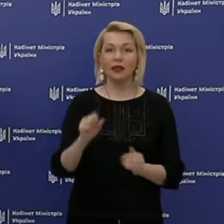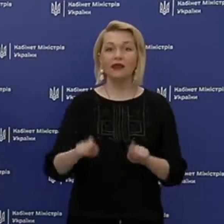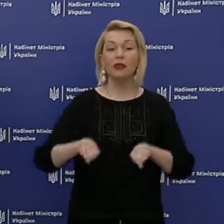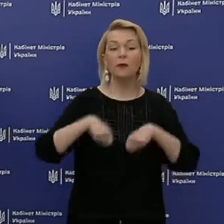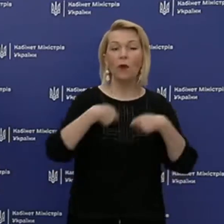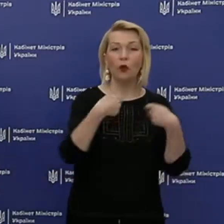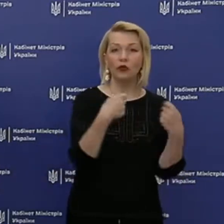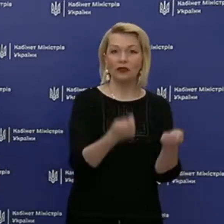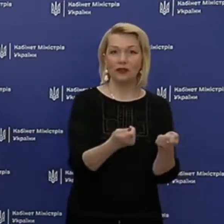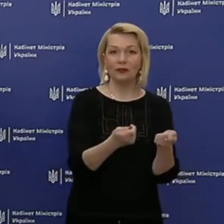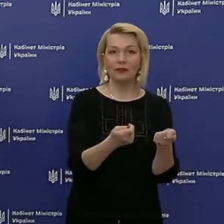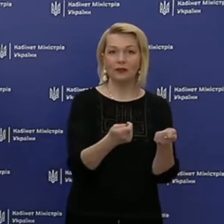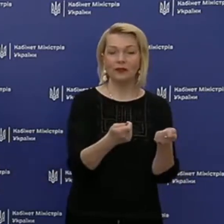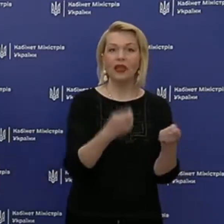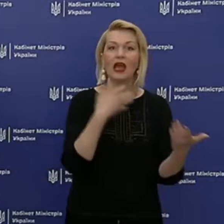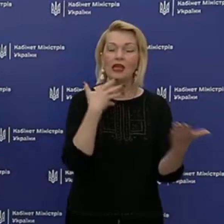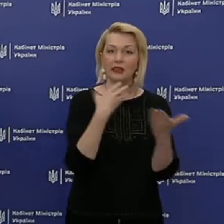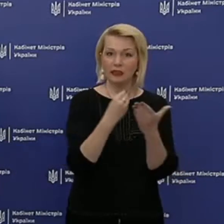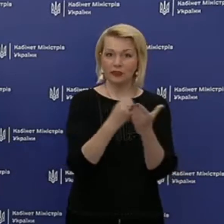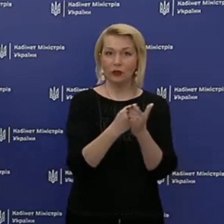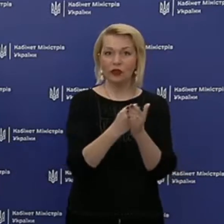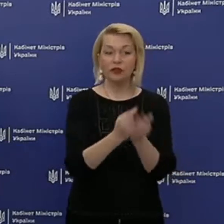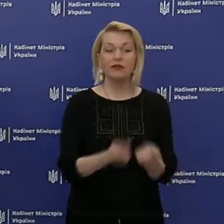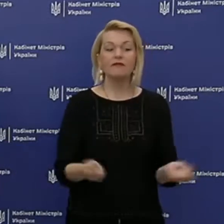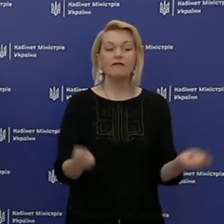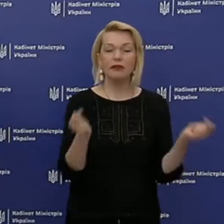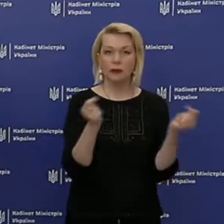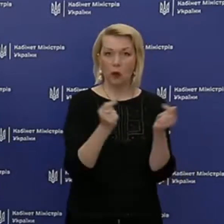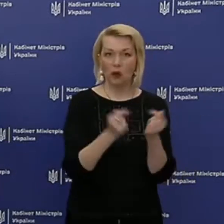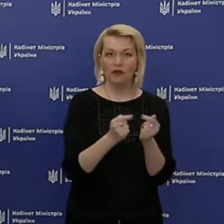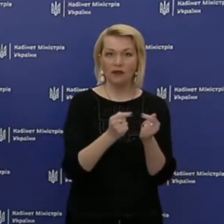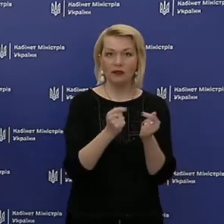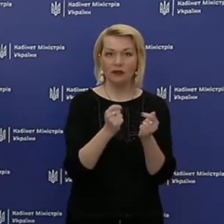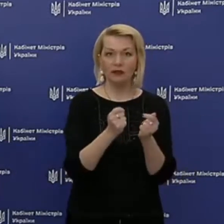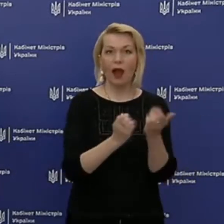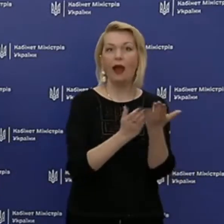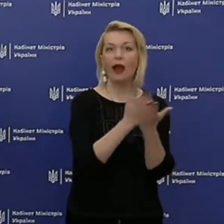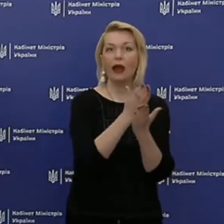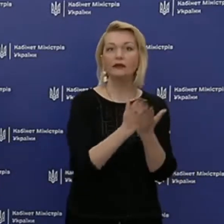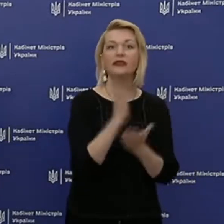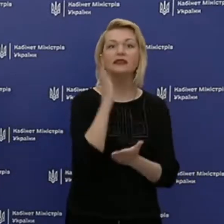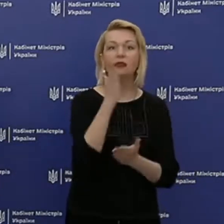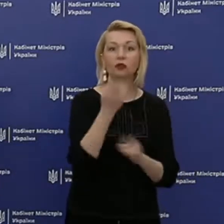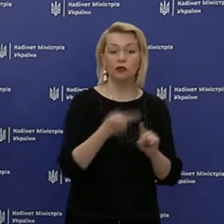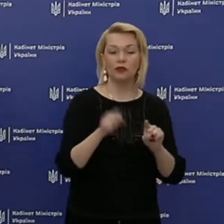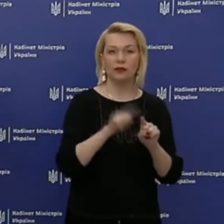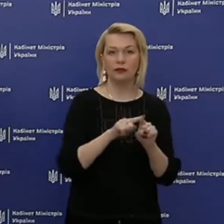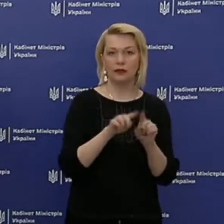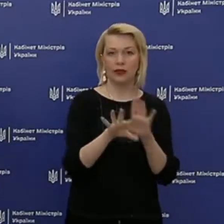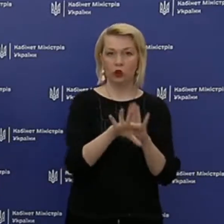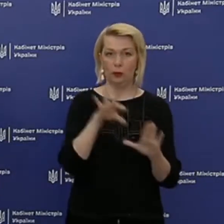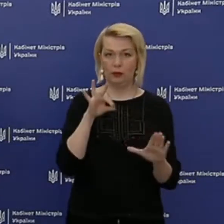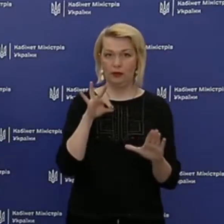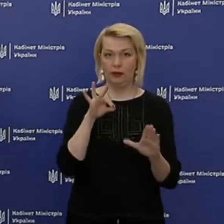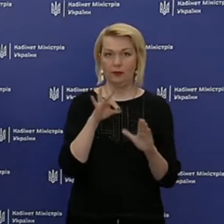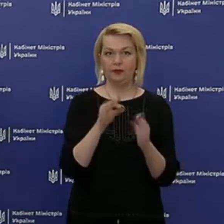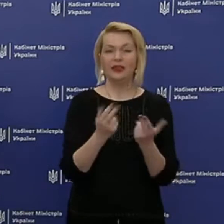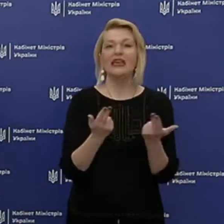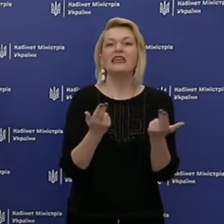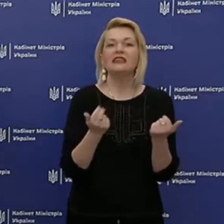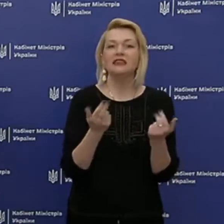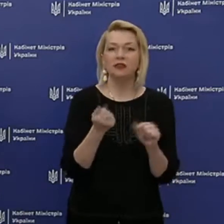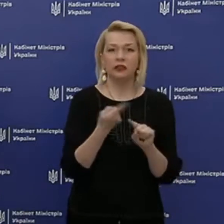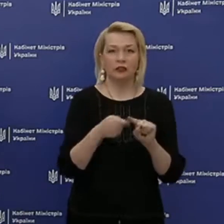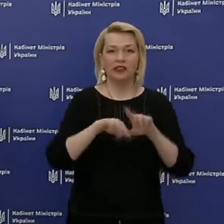подали свої відповідно свої кандидатури на цей добір. Звісно,